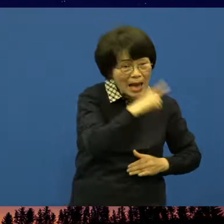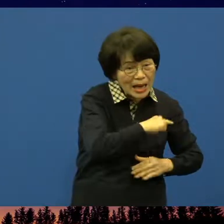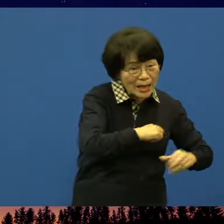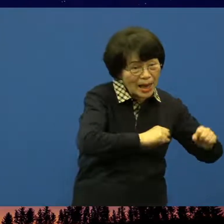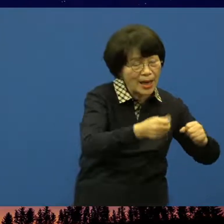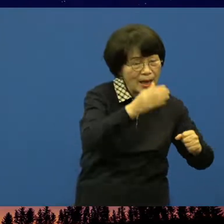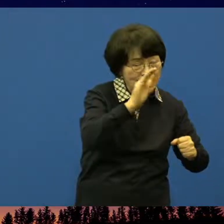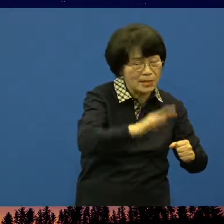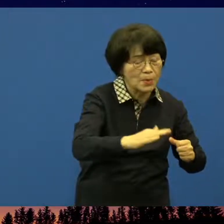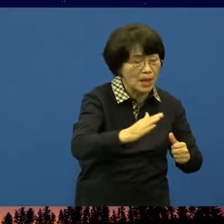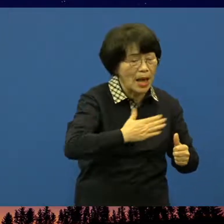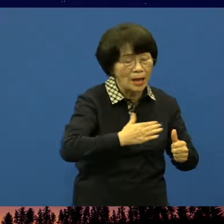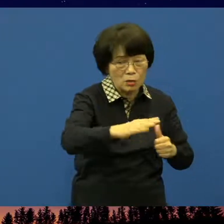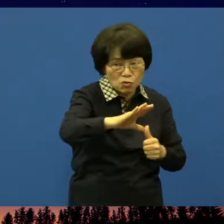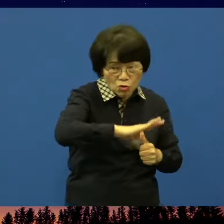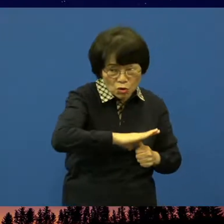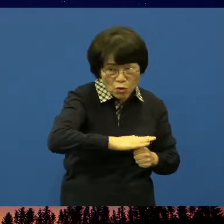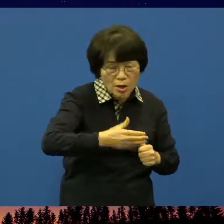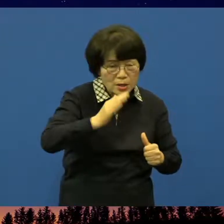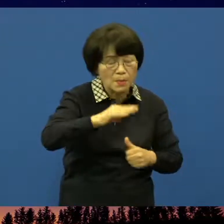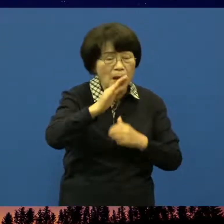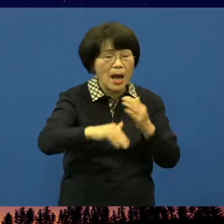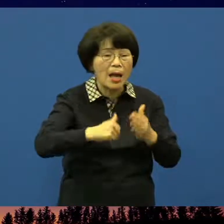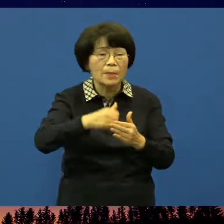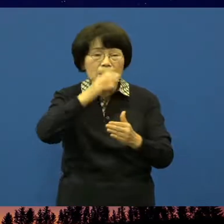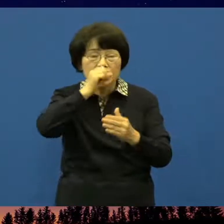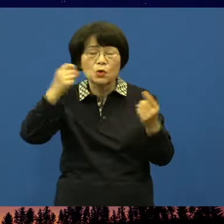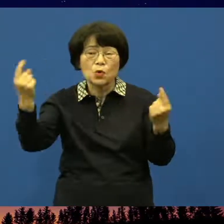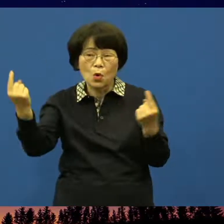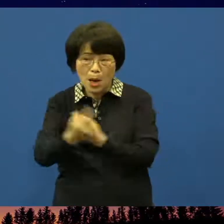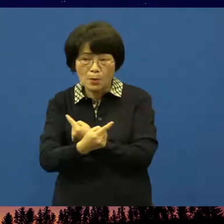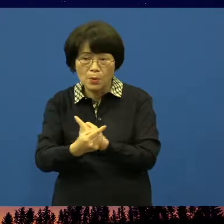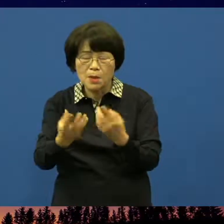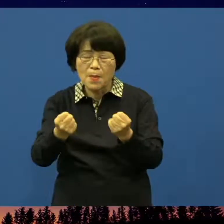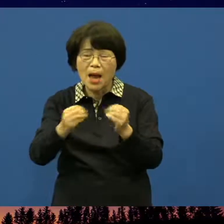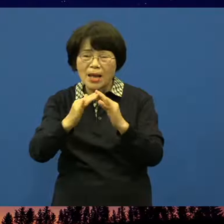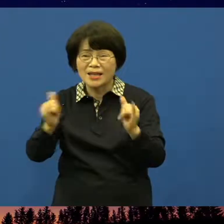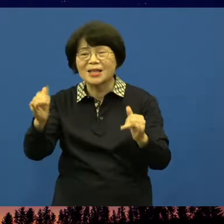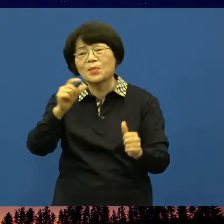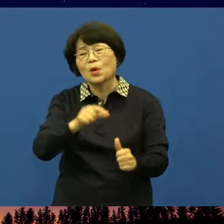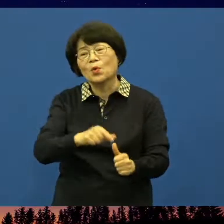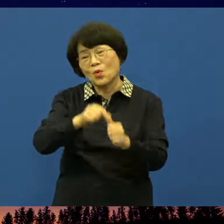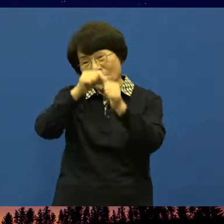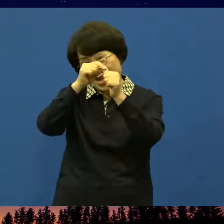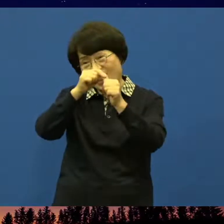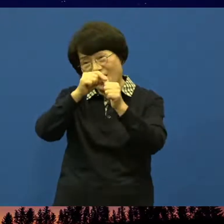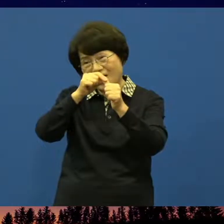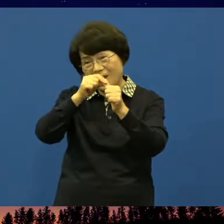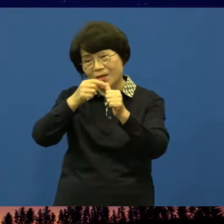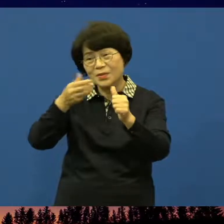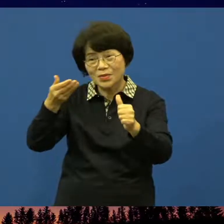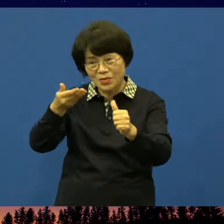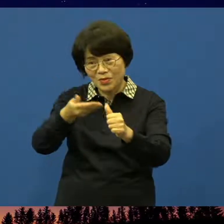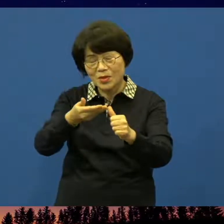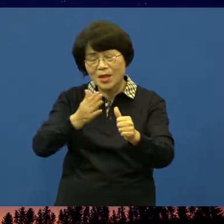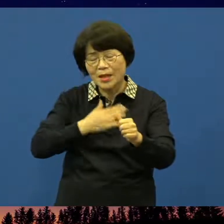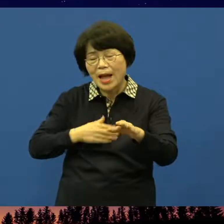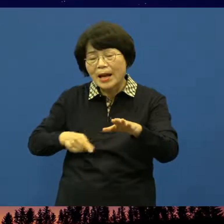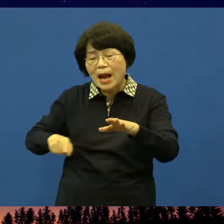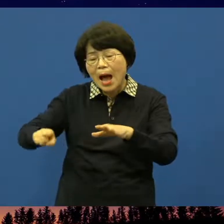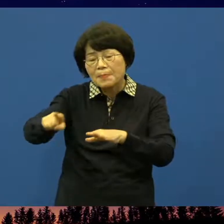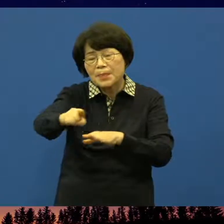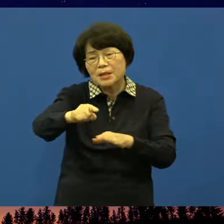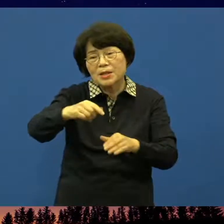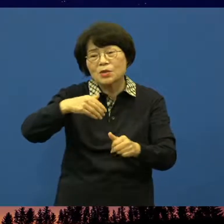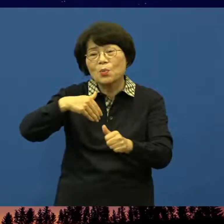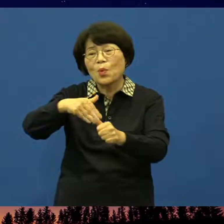해도 하나님은 선으로 바꾸셔서 오늘날 이 많은 사람들을 구원하시기 위해서 그 일을 하셨다는 것을 믿는 이 믿음이